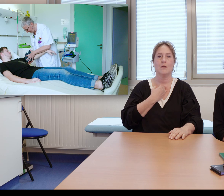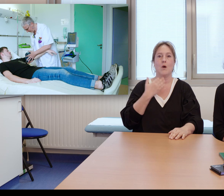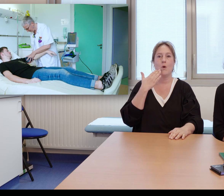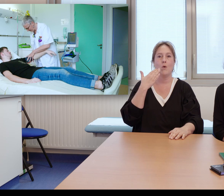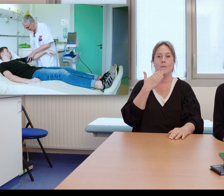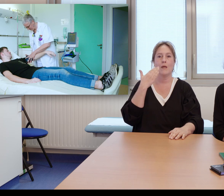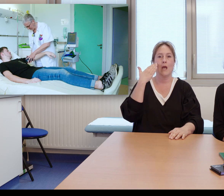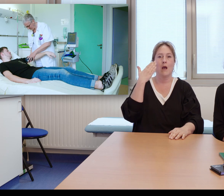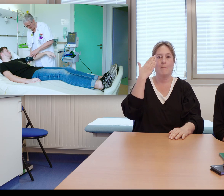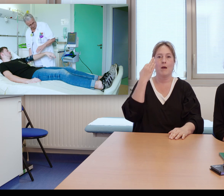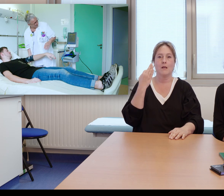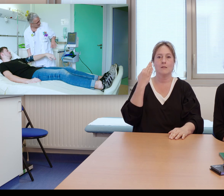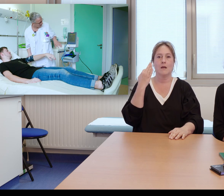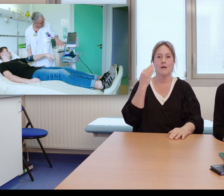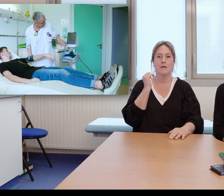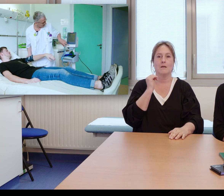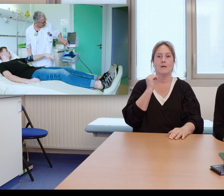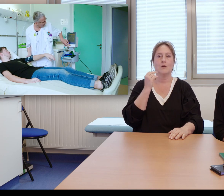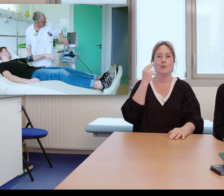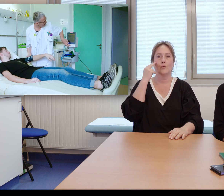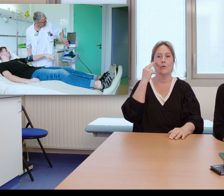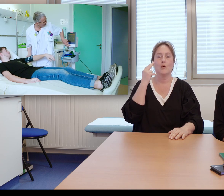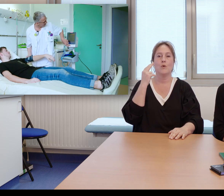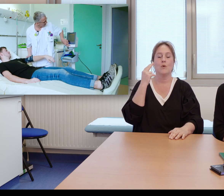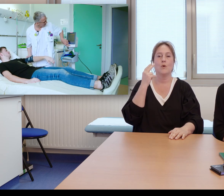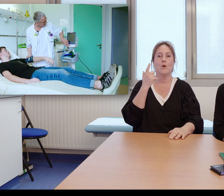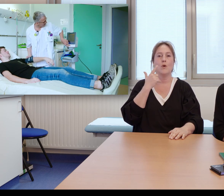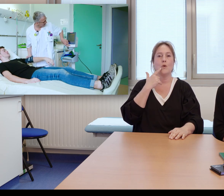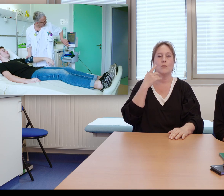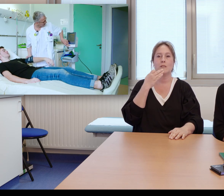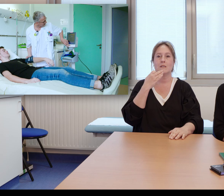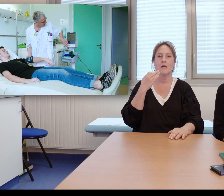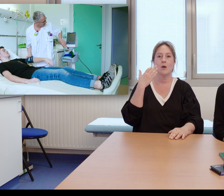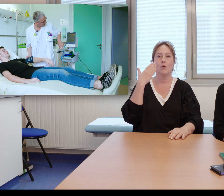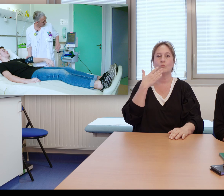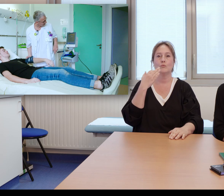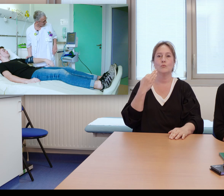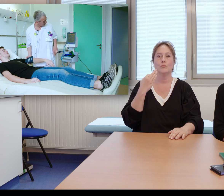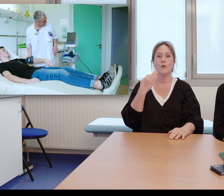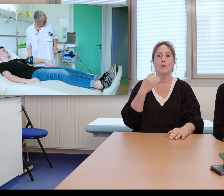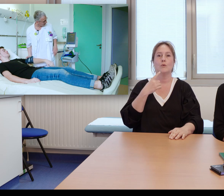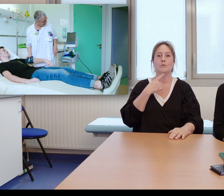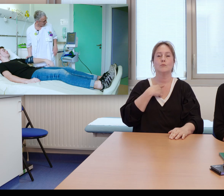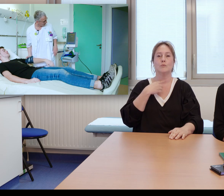on met un brassard que l'on serre autour du bras